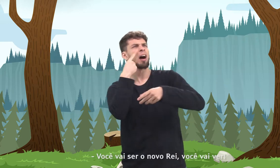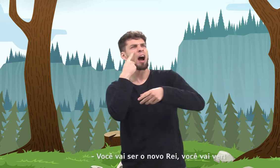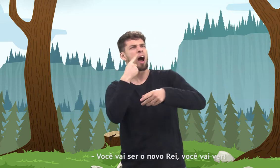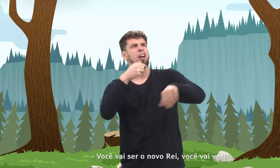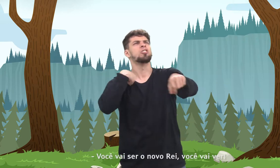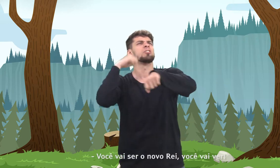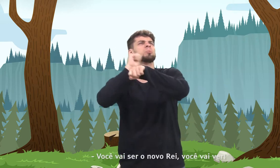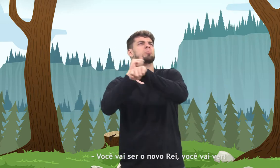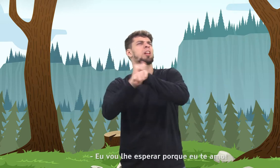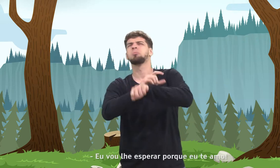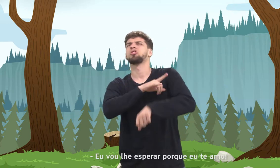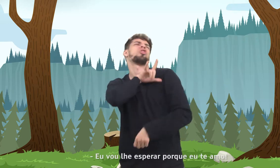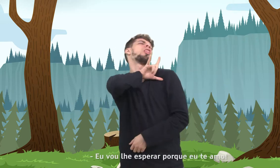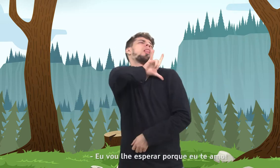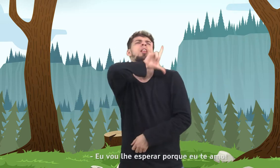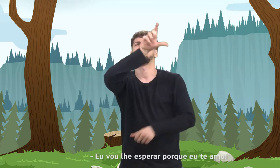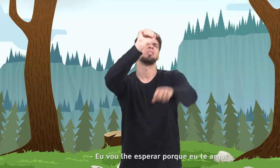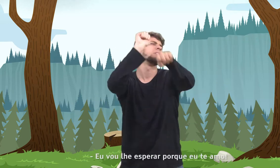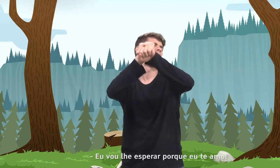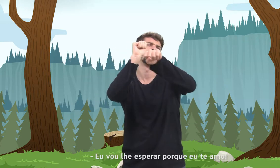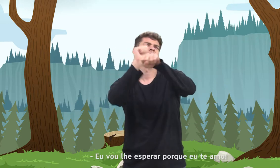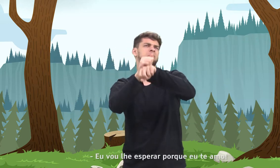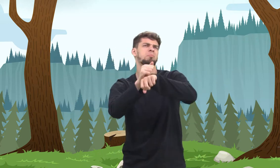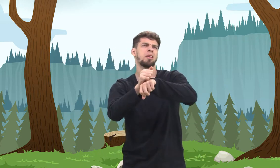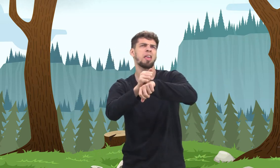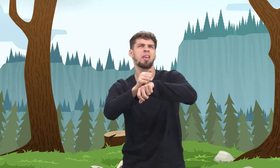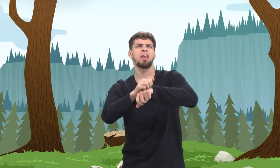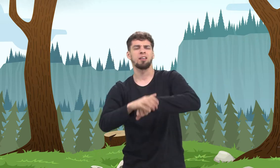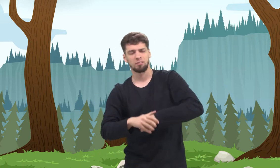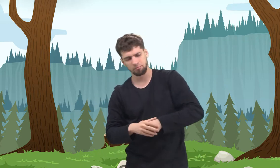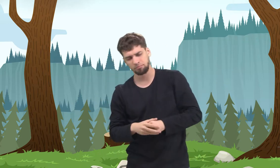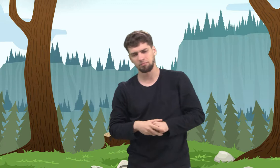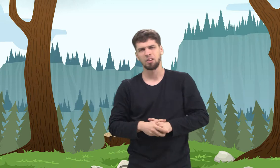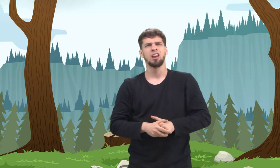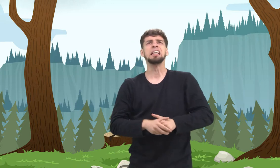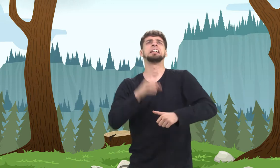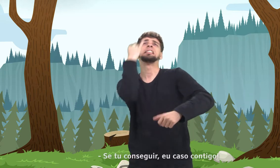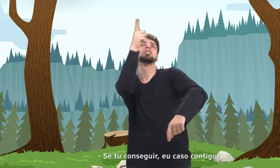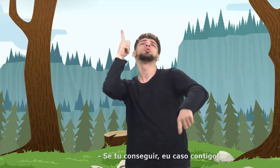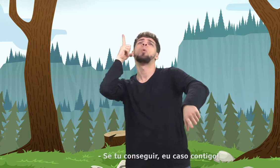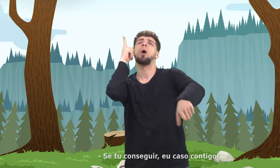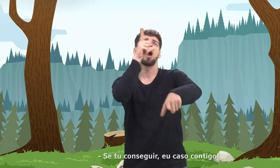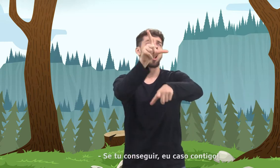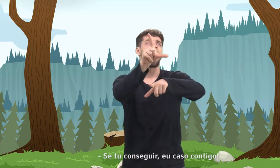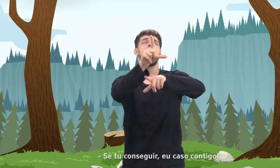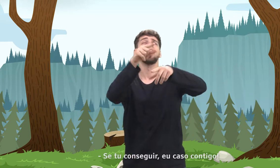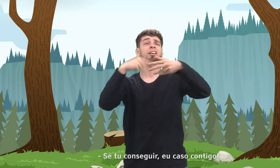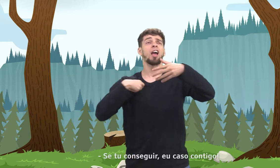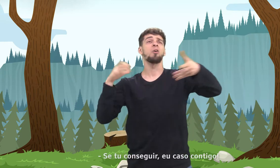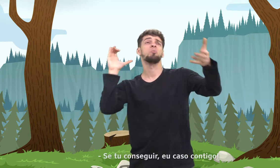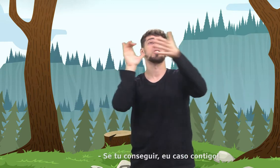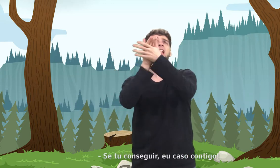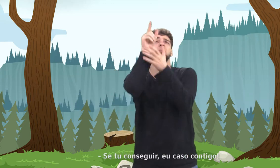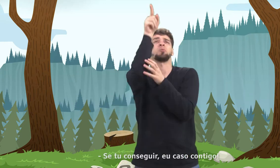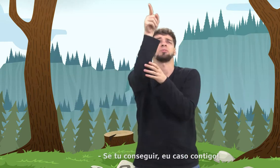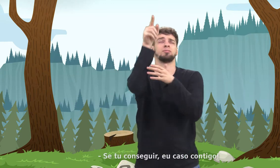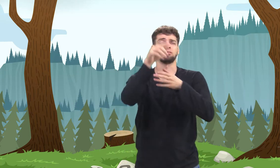você vai ver eu vou esperar porque eu te amo cito consegui meu caso contigo